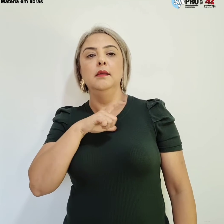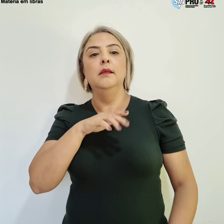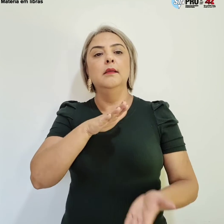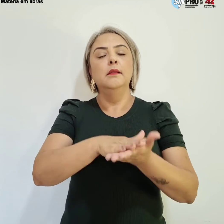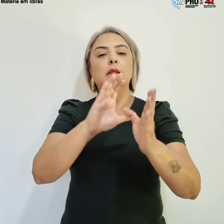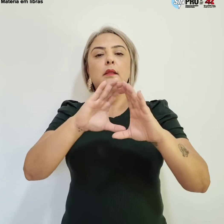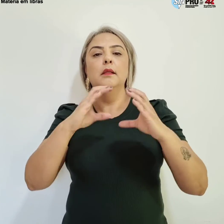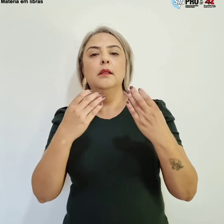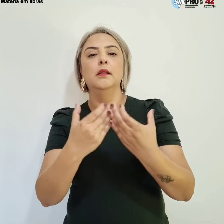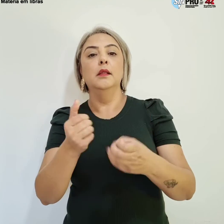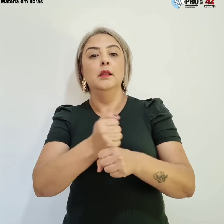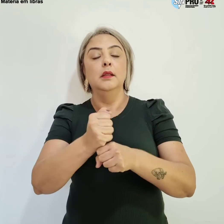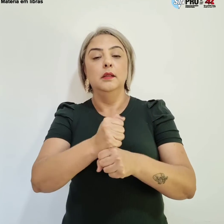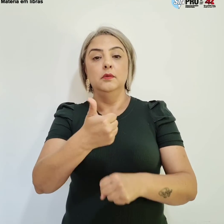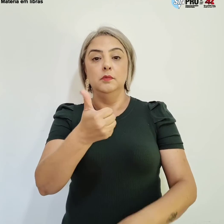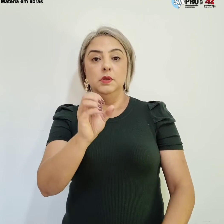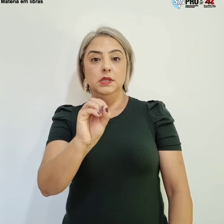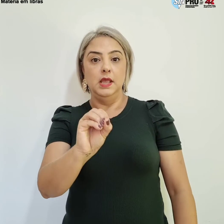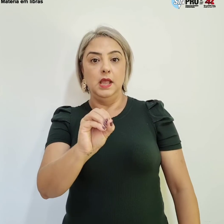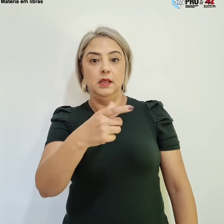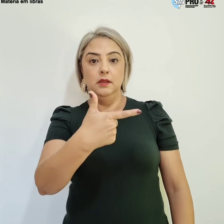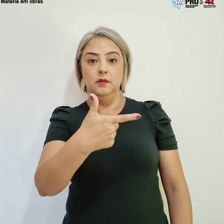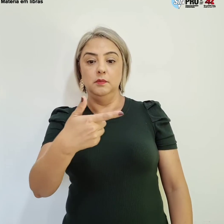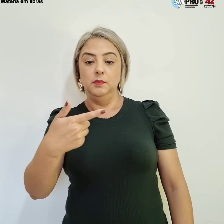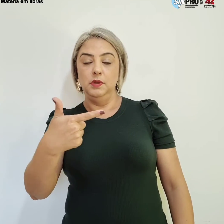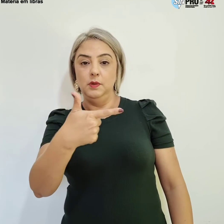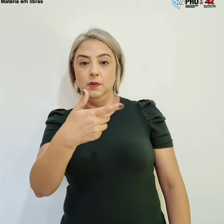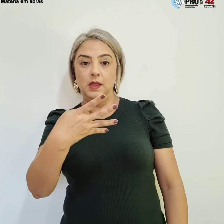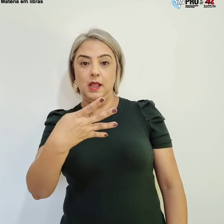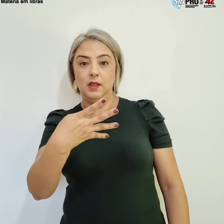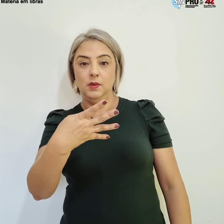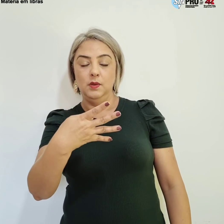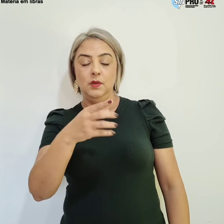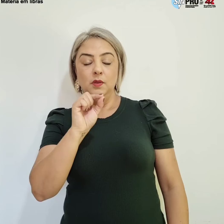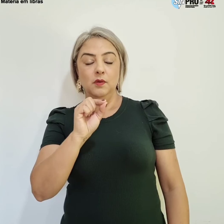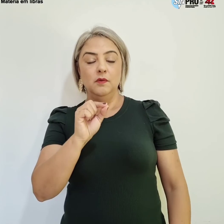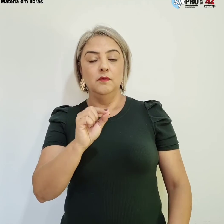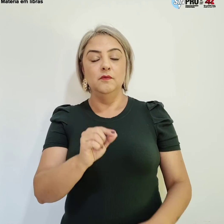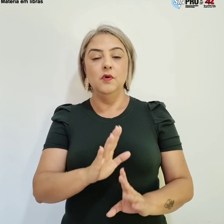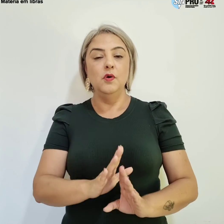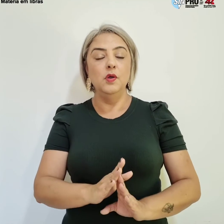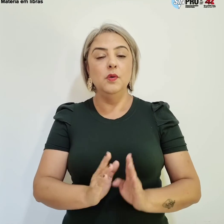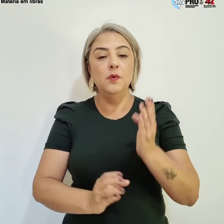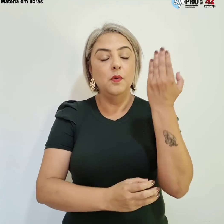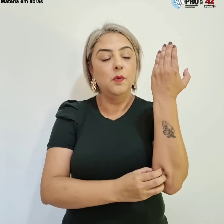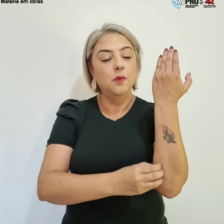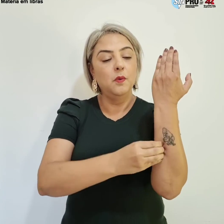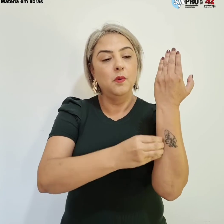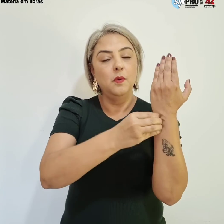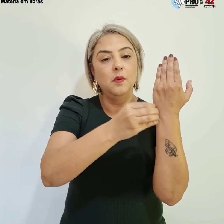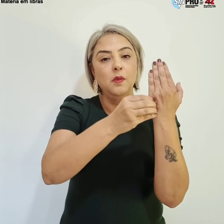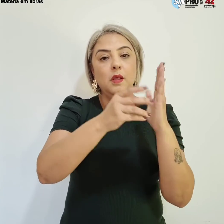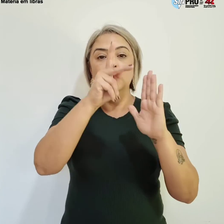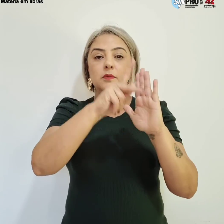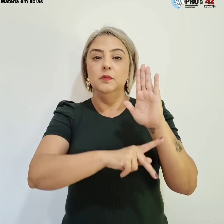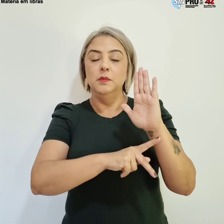CONAE de 2010 e 2014 foram a coluna vertebral do Plano Nacional de